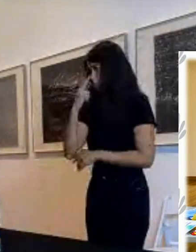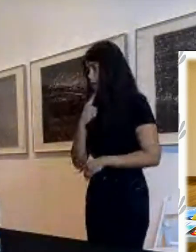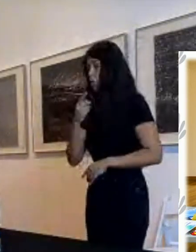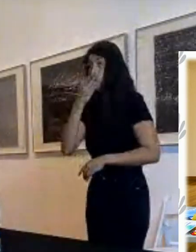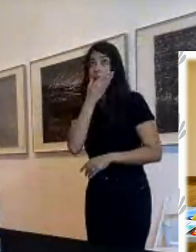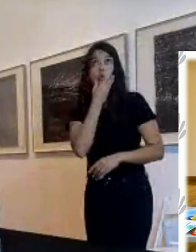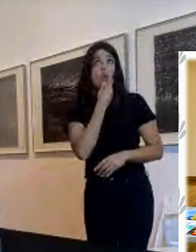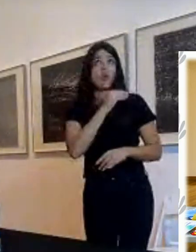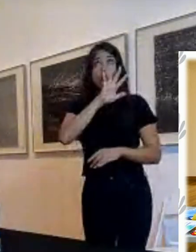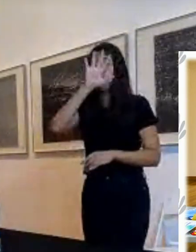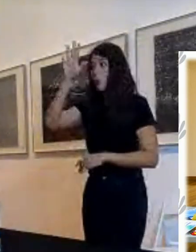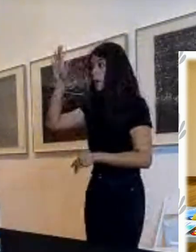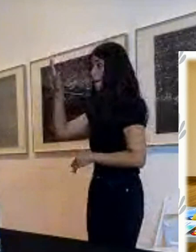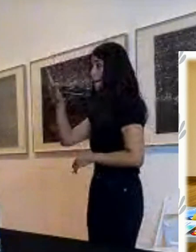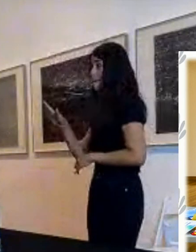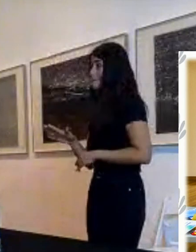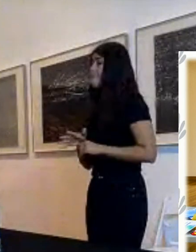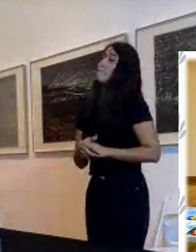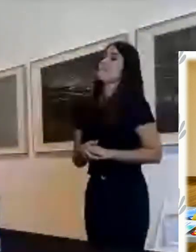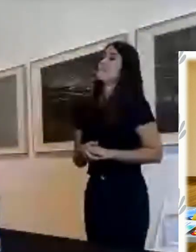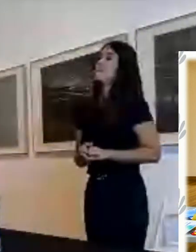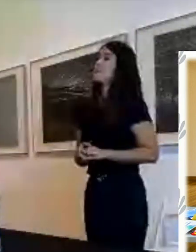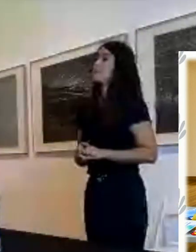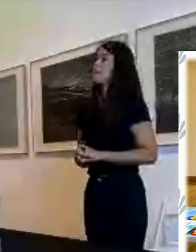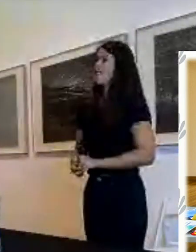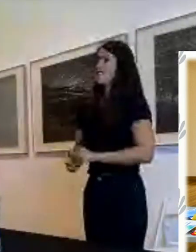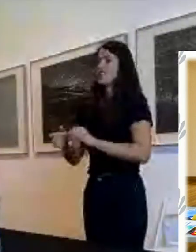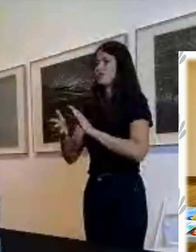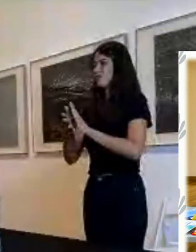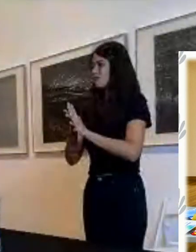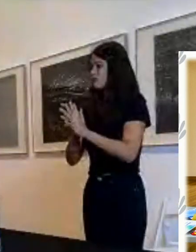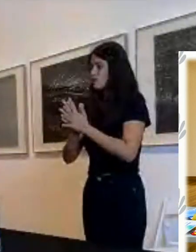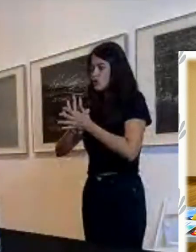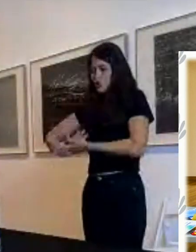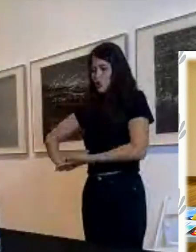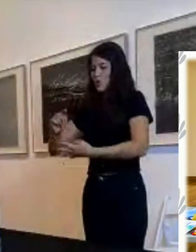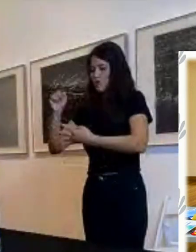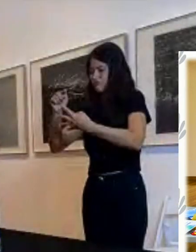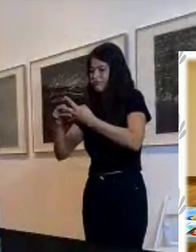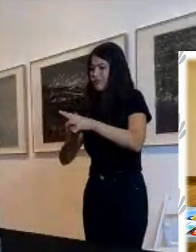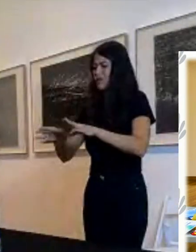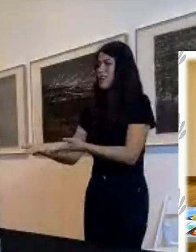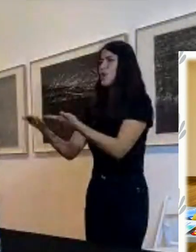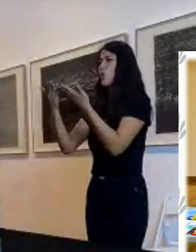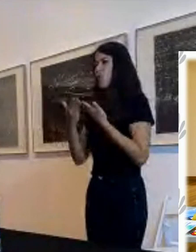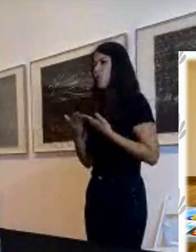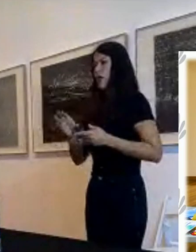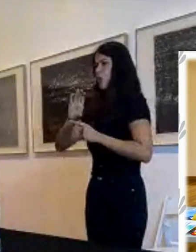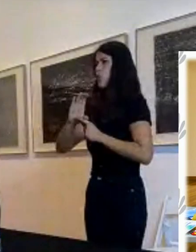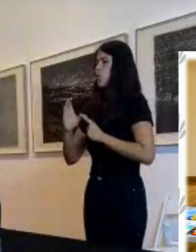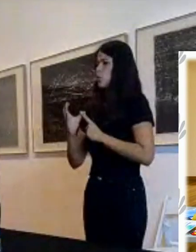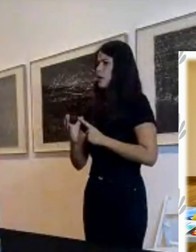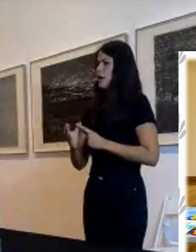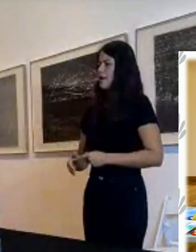maravilloso. Y todas esas cosas nos entregan cultura, nos hacen seguir